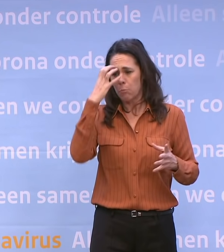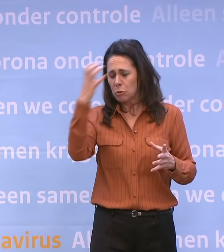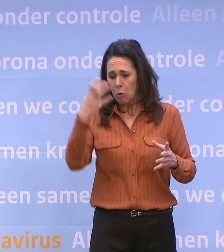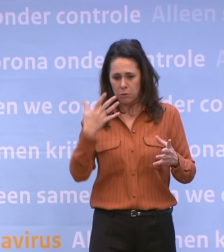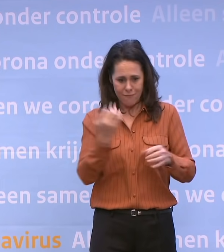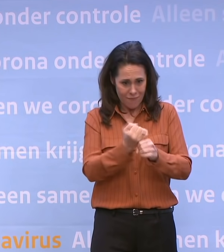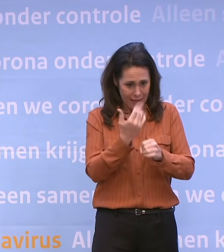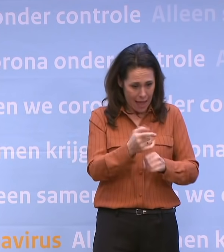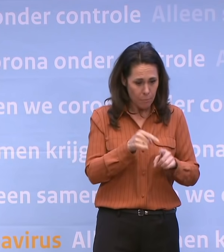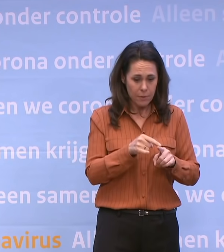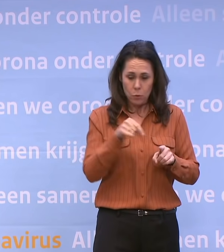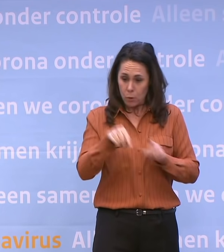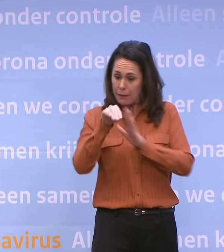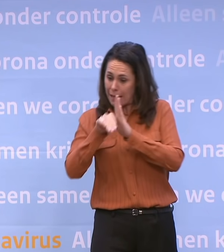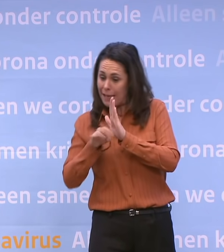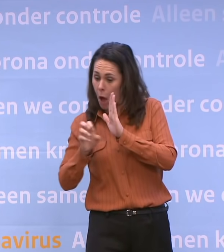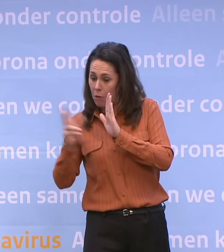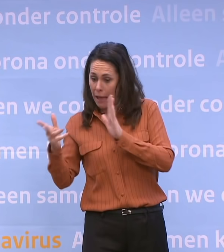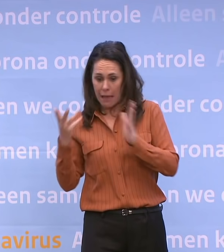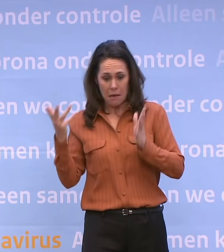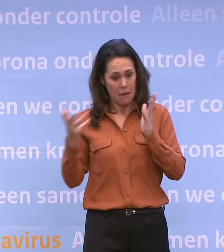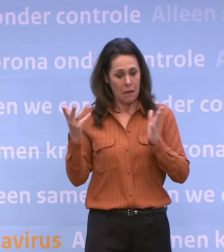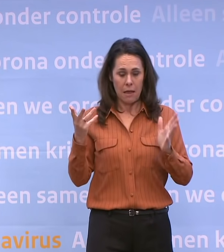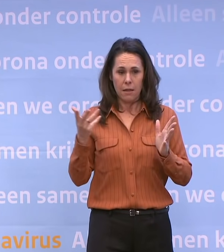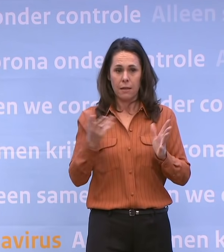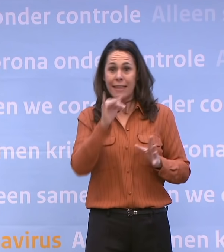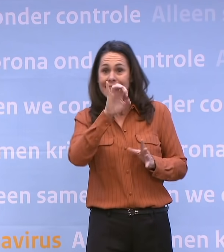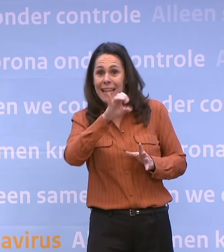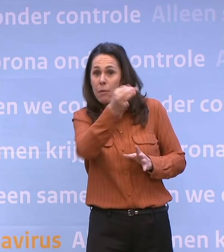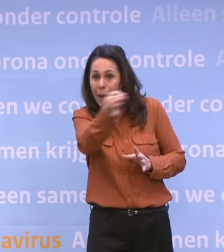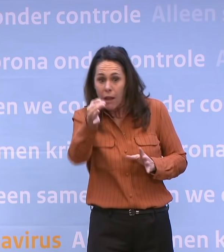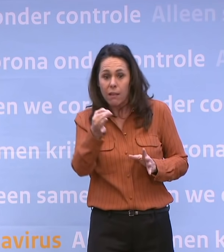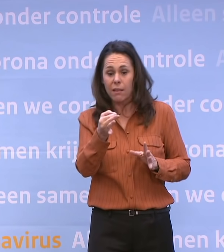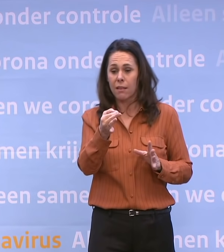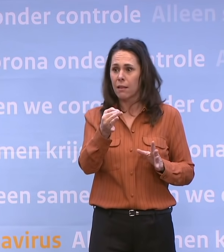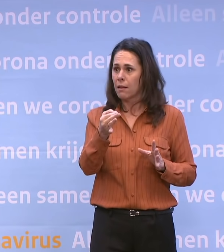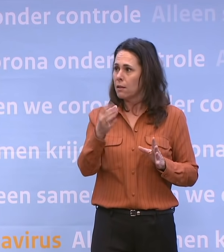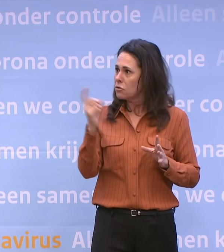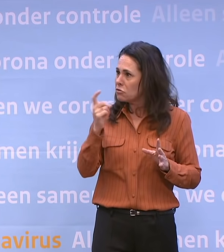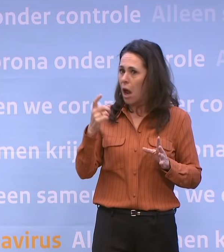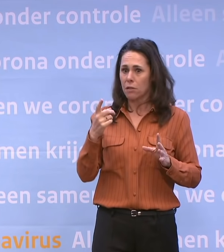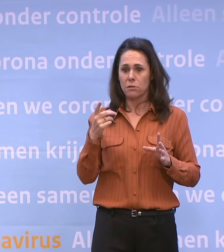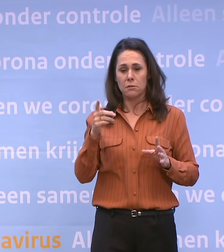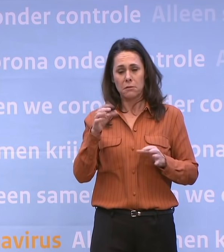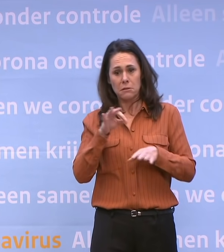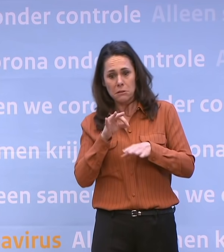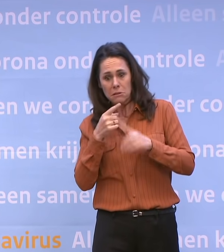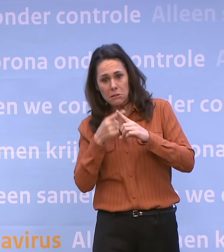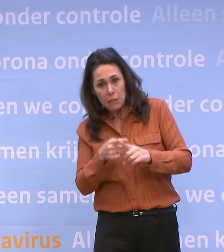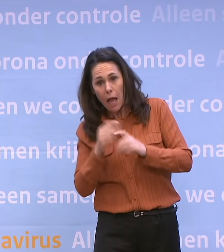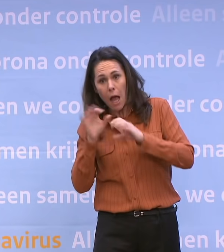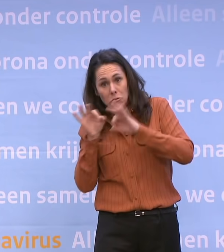een baan, ondanks de regelingen die je doet? Ondanks de plekken op de IC, heb ik straks nog wel een ziekenhuisbed? Wat zou u tegen die mensen willen